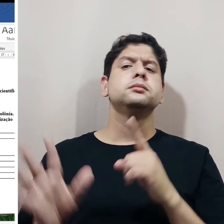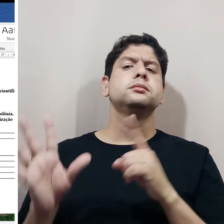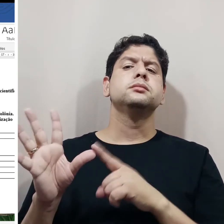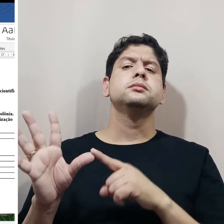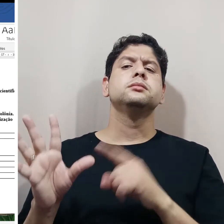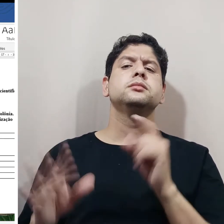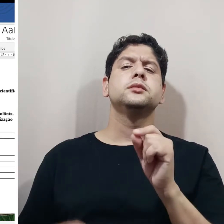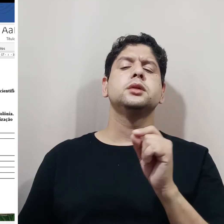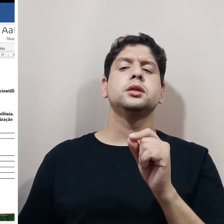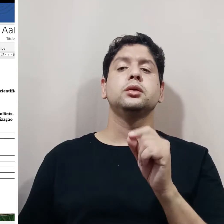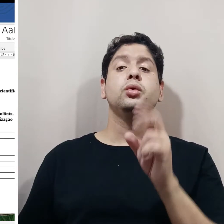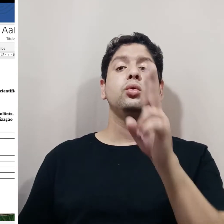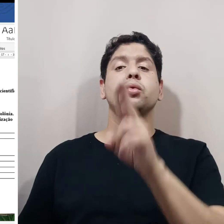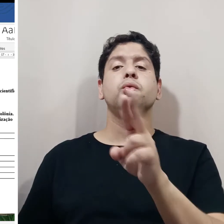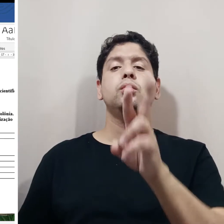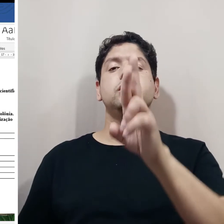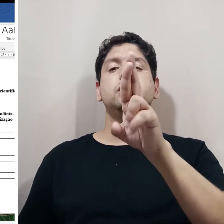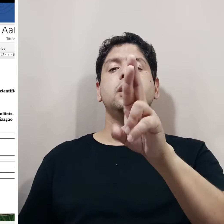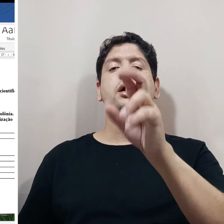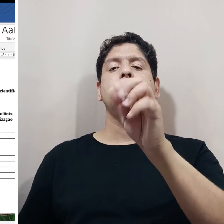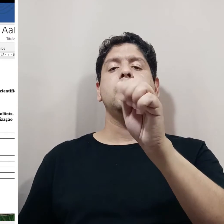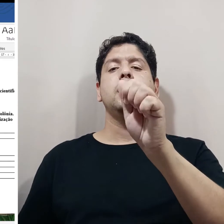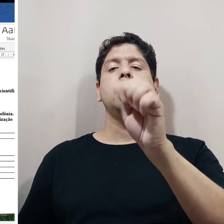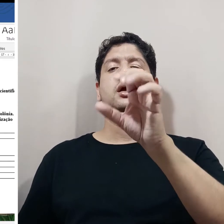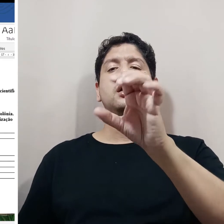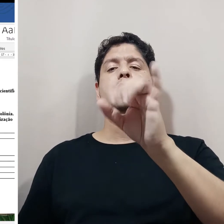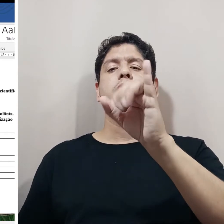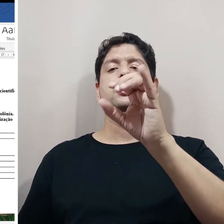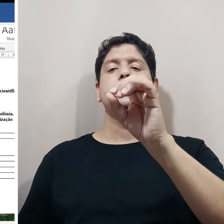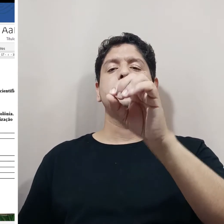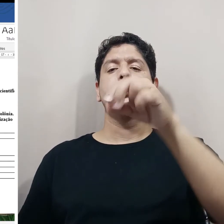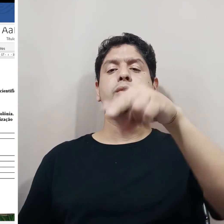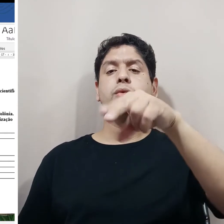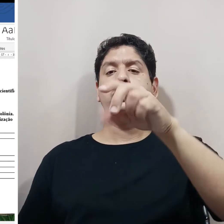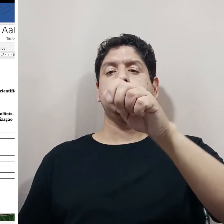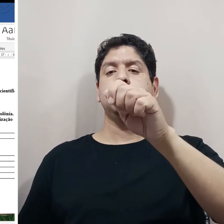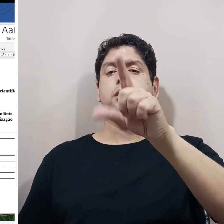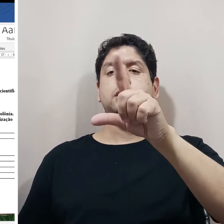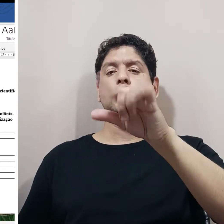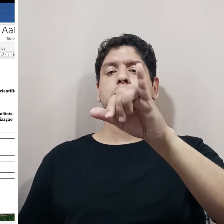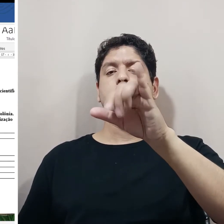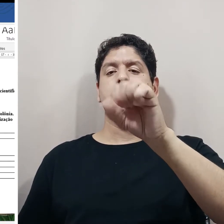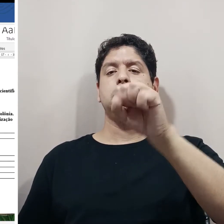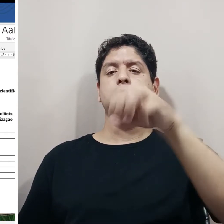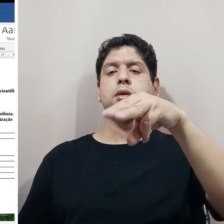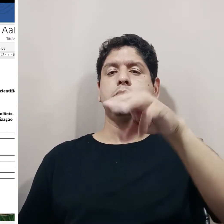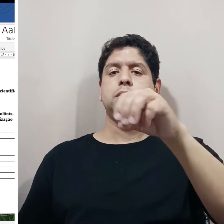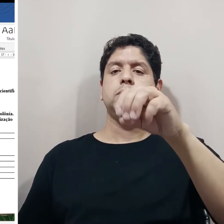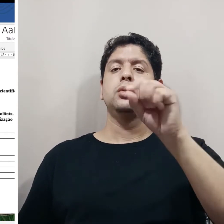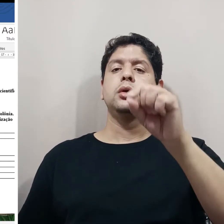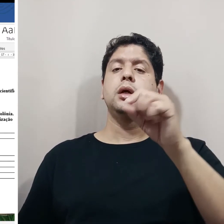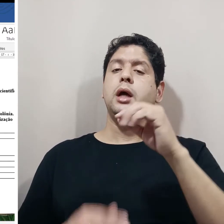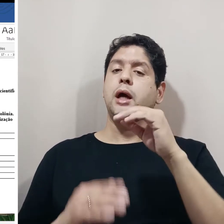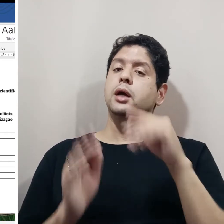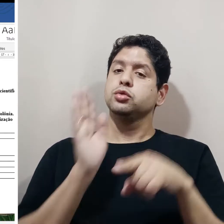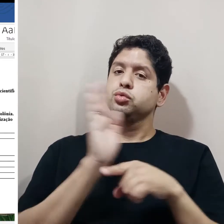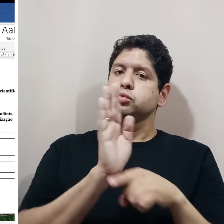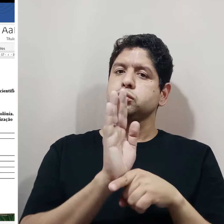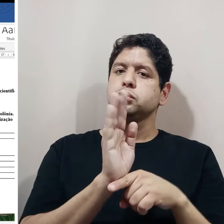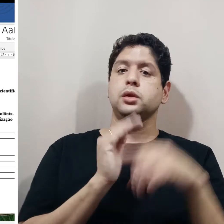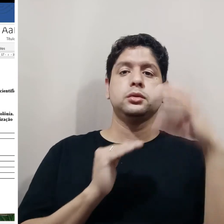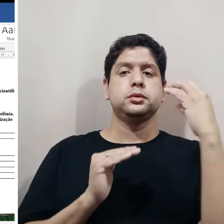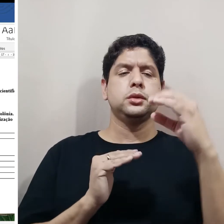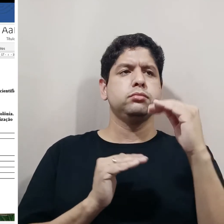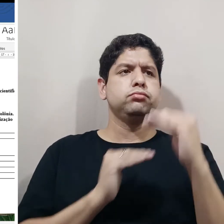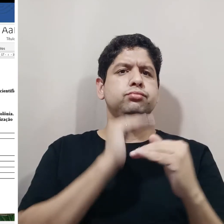Idade Média. Temos também como característica aqui, né, o racionalismo, o uso da razão para